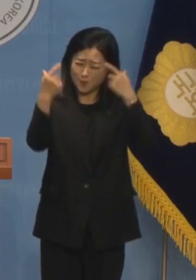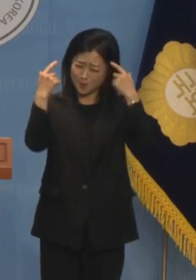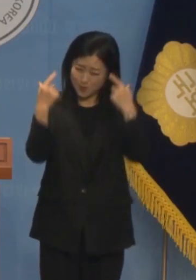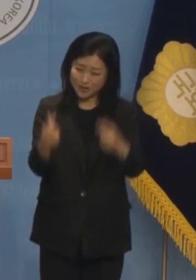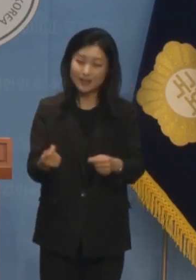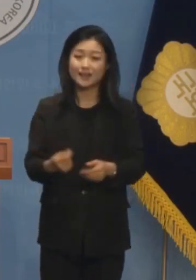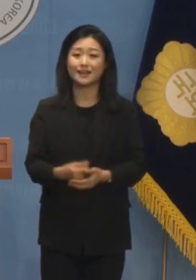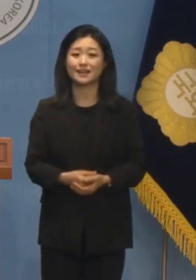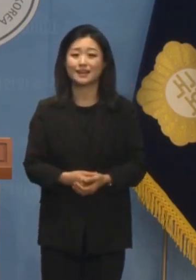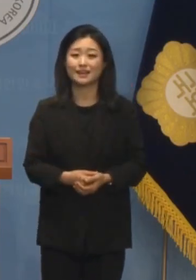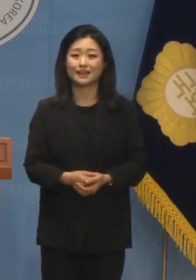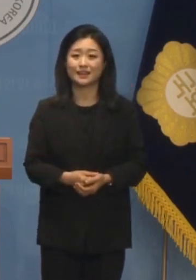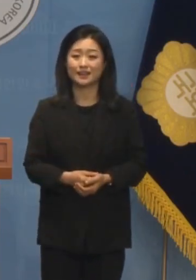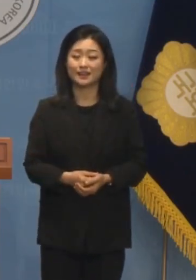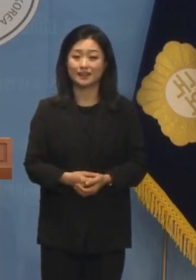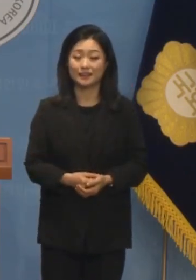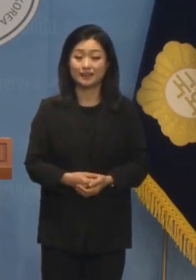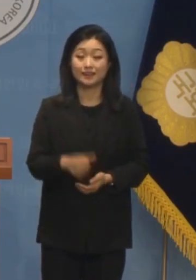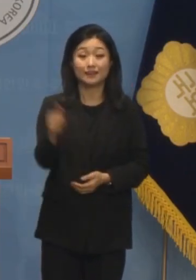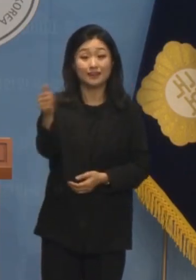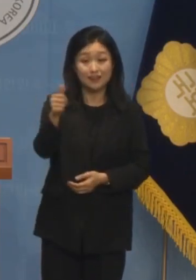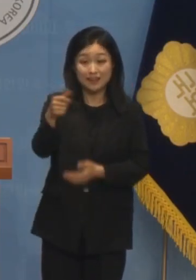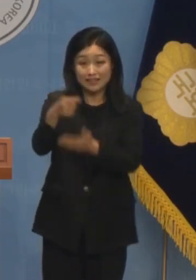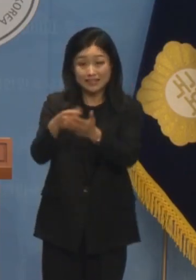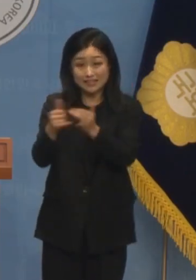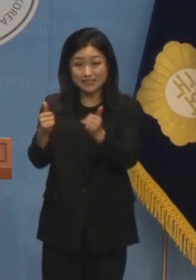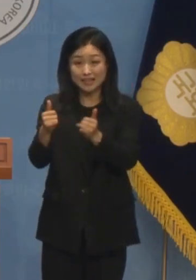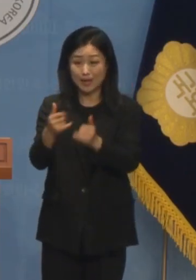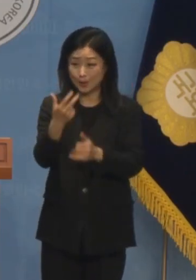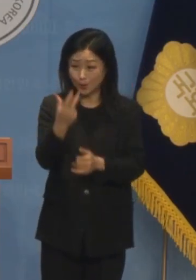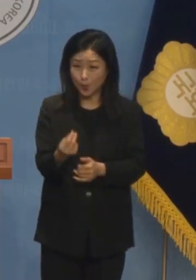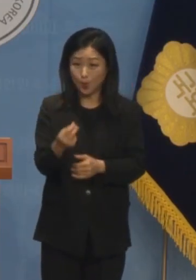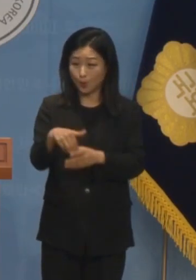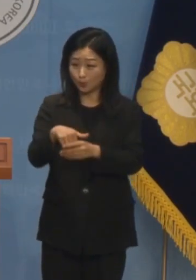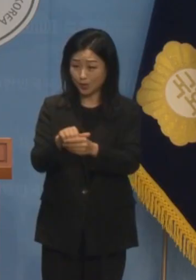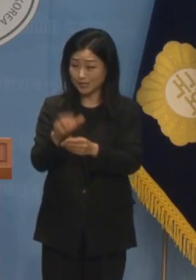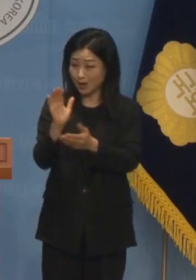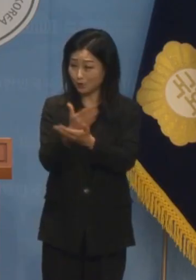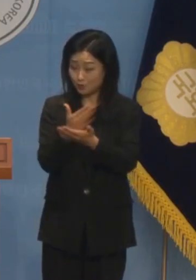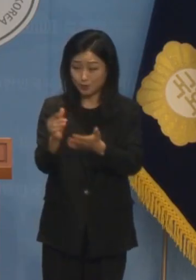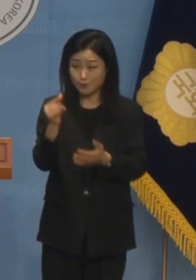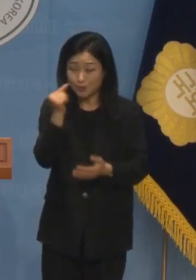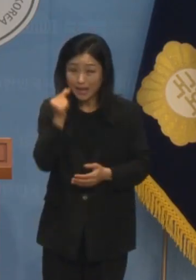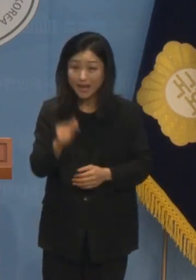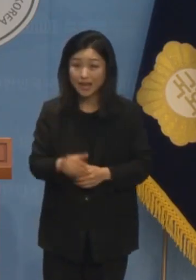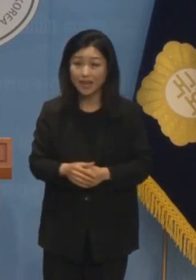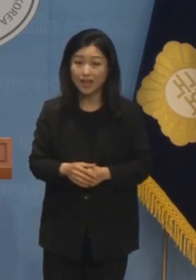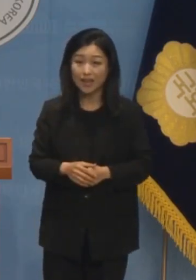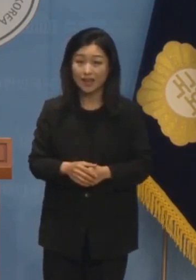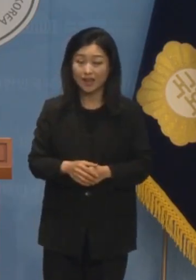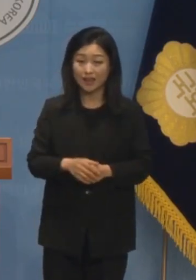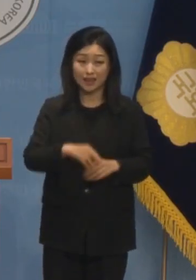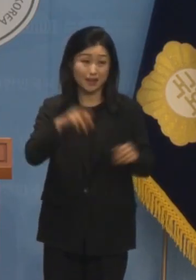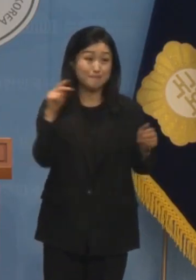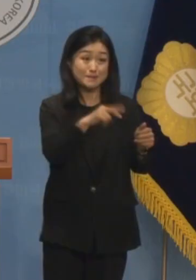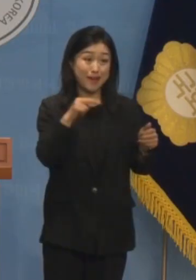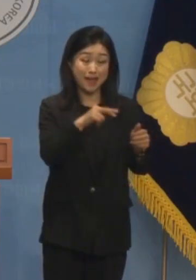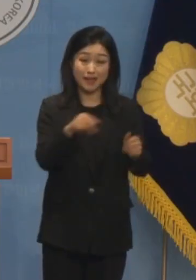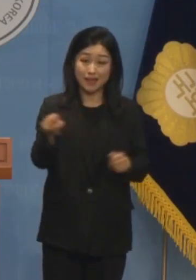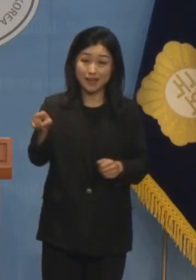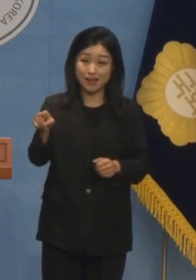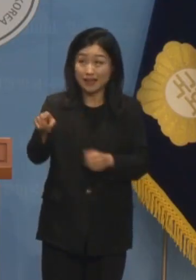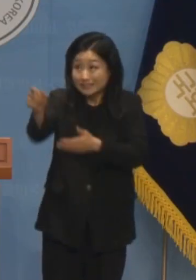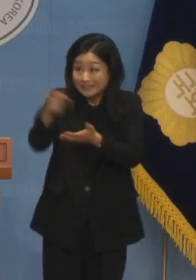같죠. 박 기자의 기사가 똥인지 된장인지 구별도 하지 않고 무비판적으로 따라 쓴 여러